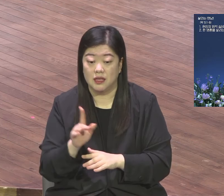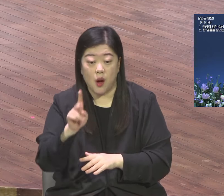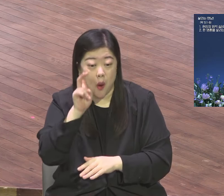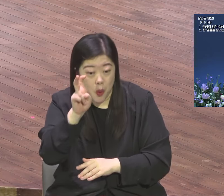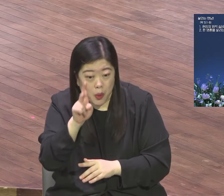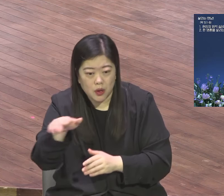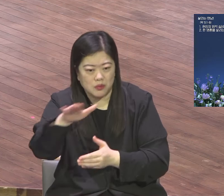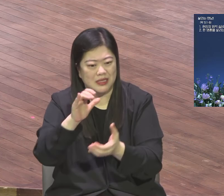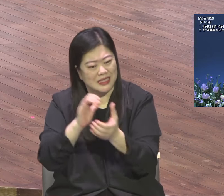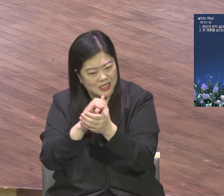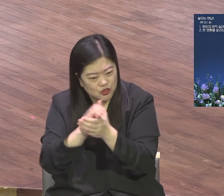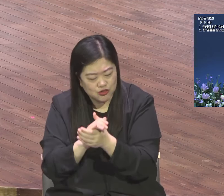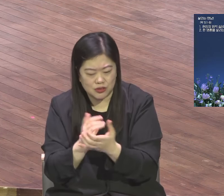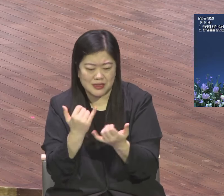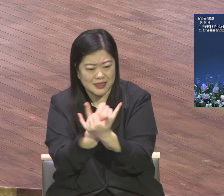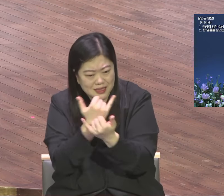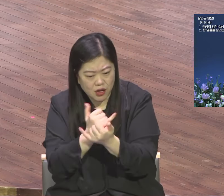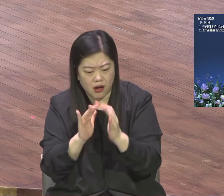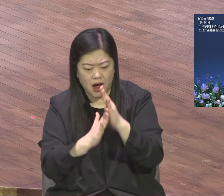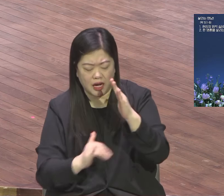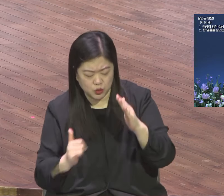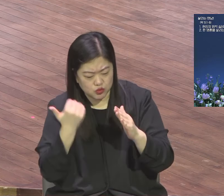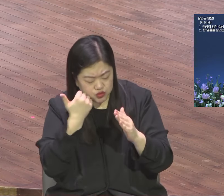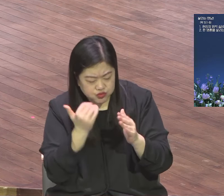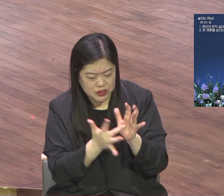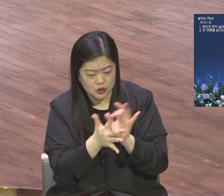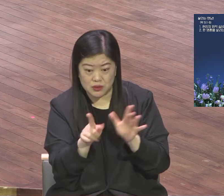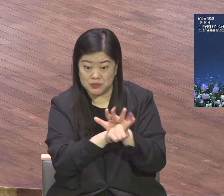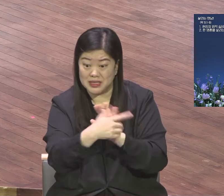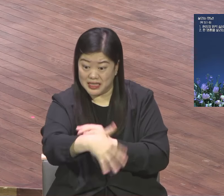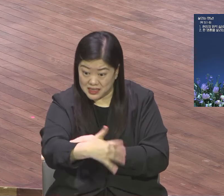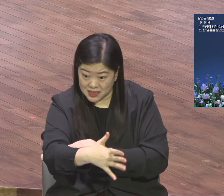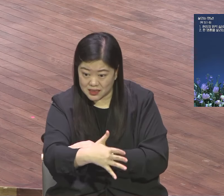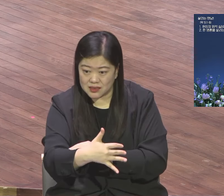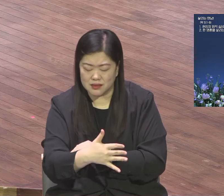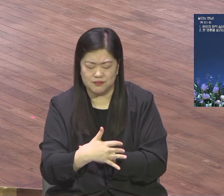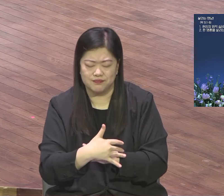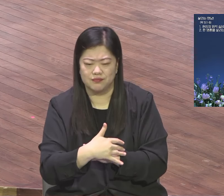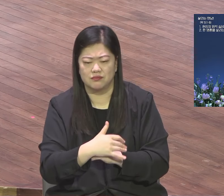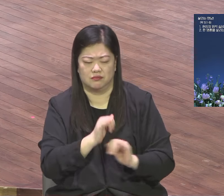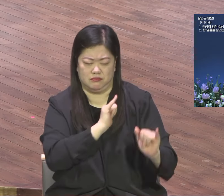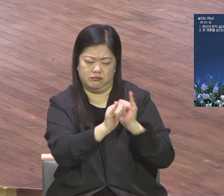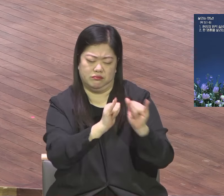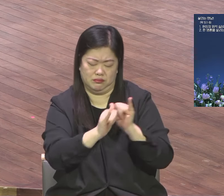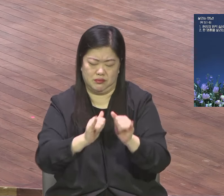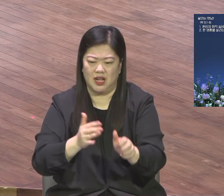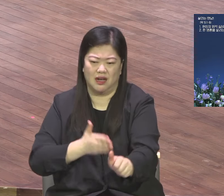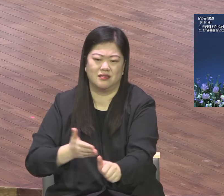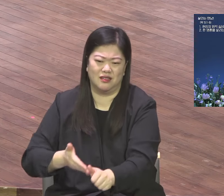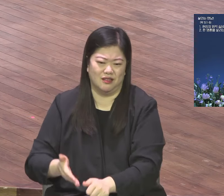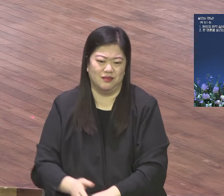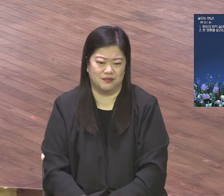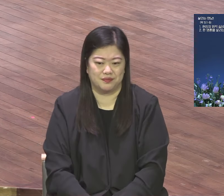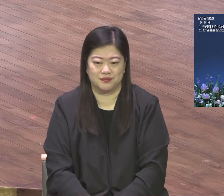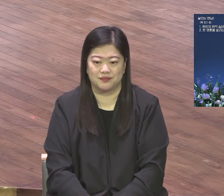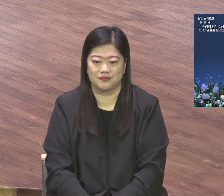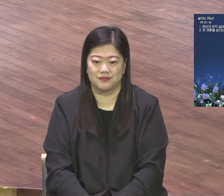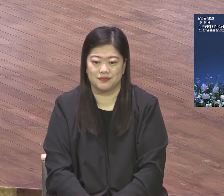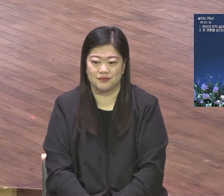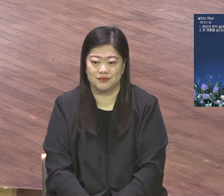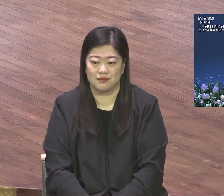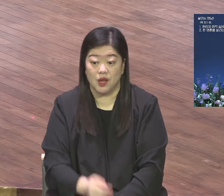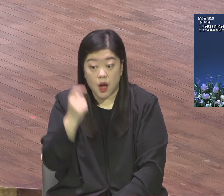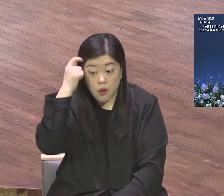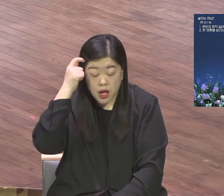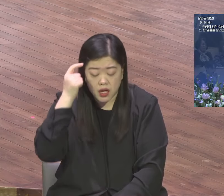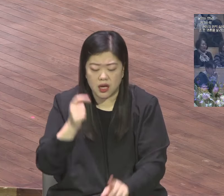있으면 연락하시기 바랍니다. 주변에 다 나와 있잖아요. 중요한 것은 예수님처럼 한 영혼의